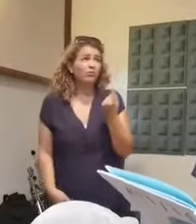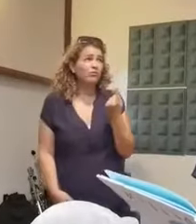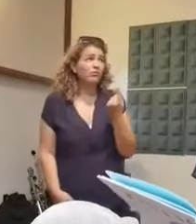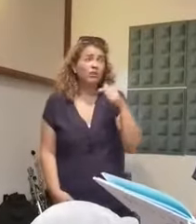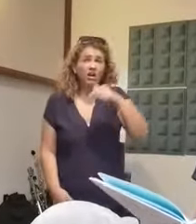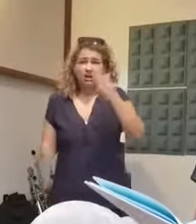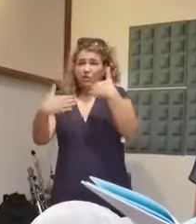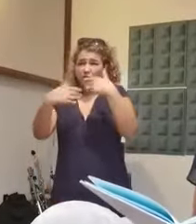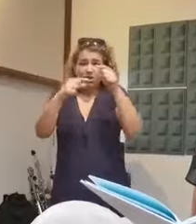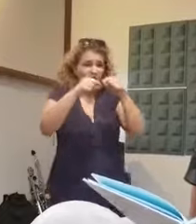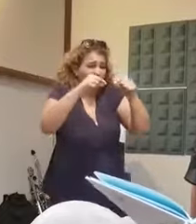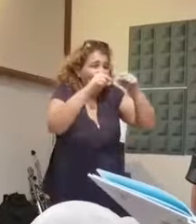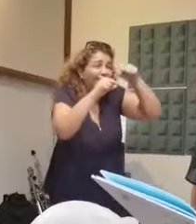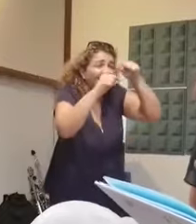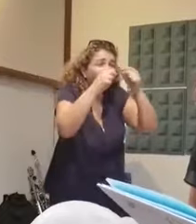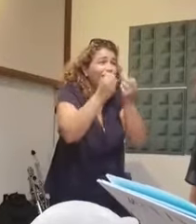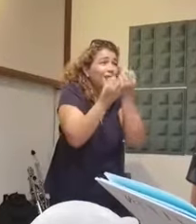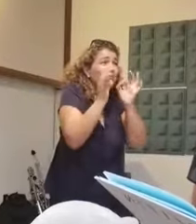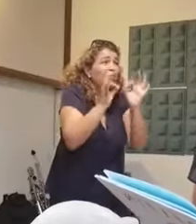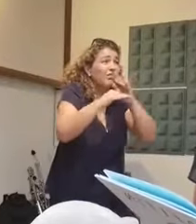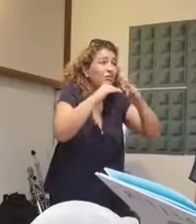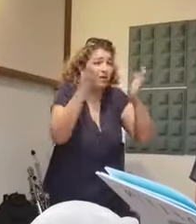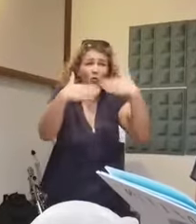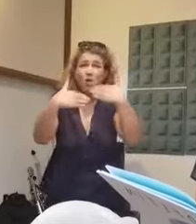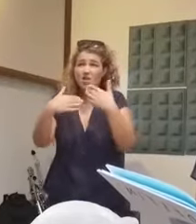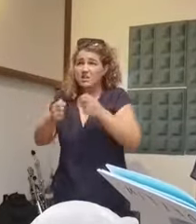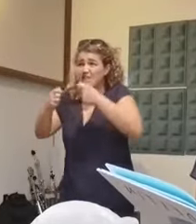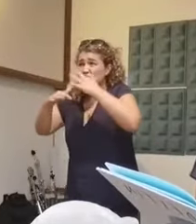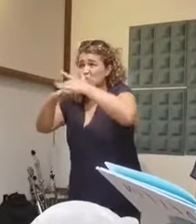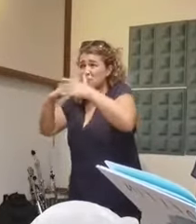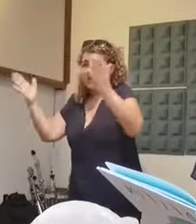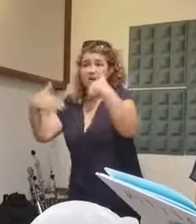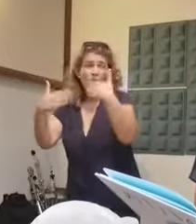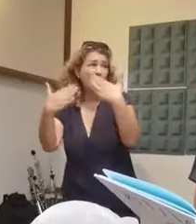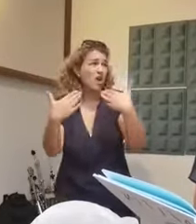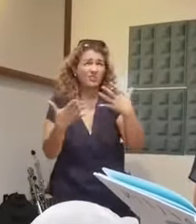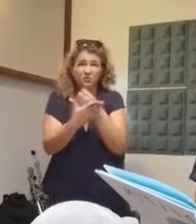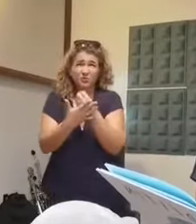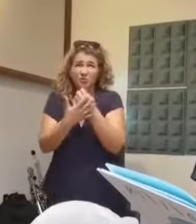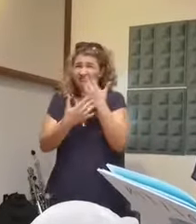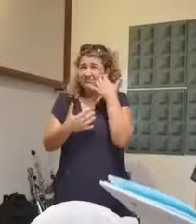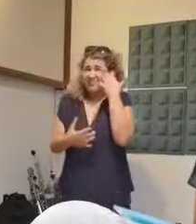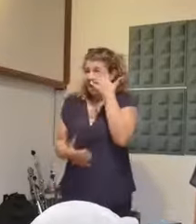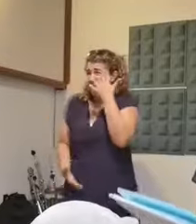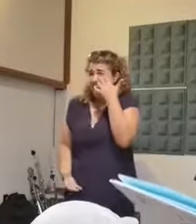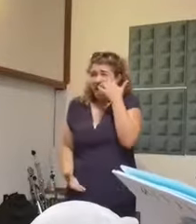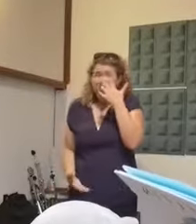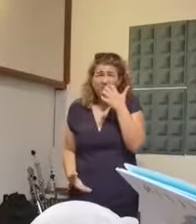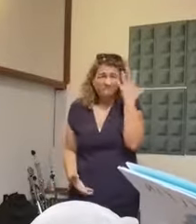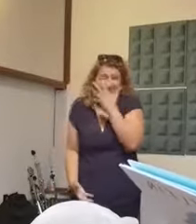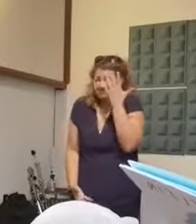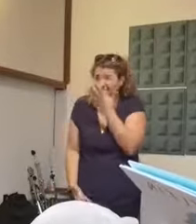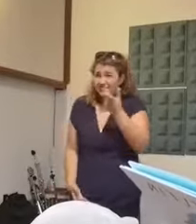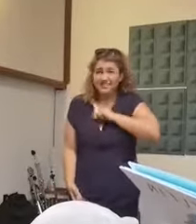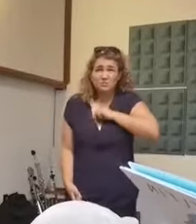Allí no había corales ni caballitos de mar. Todo era muy extraño y empezó a sentirse